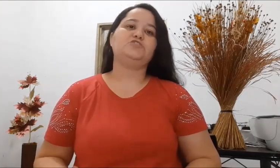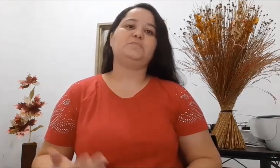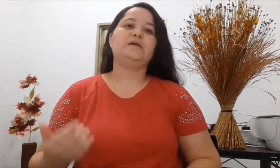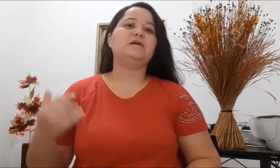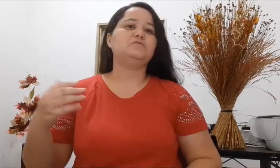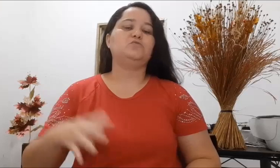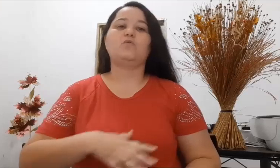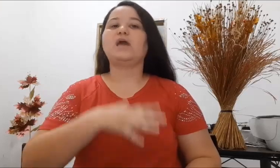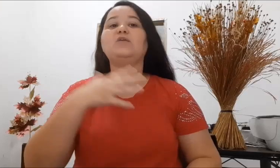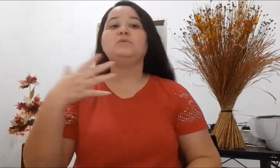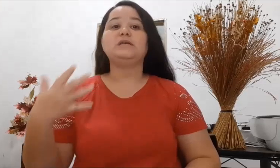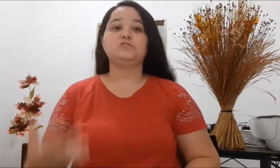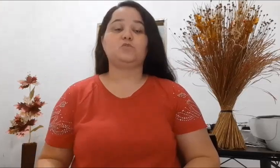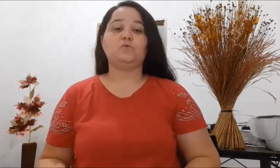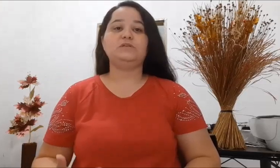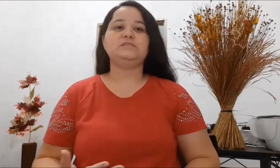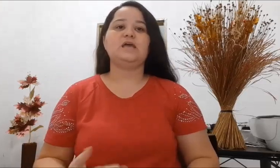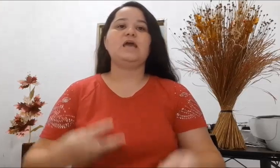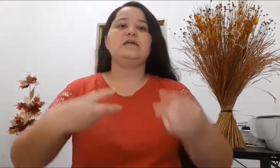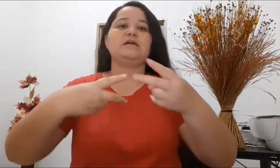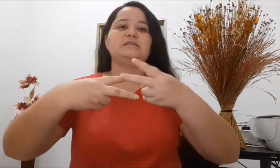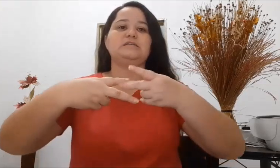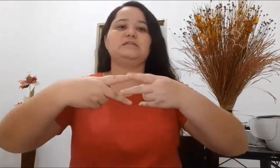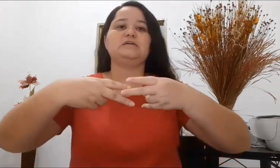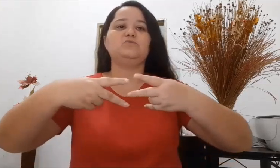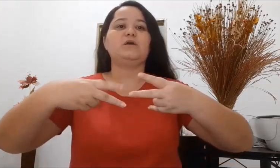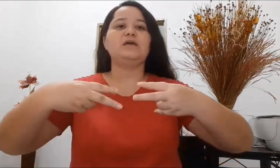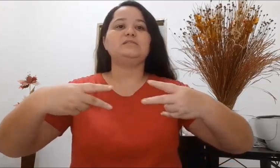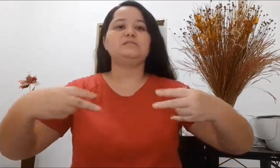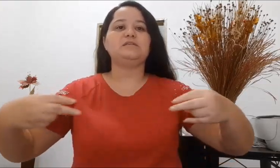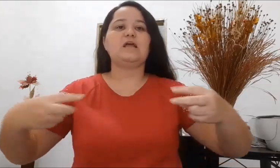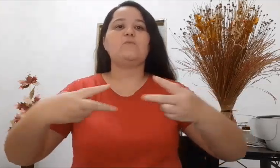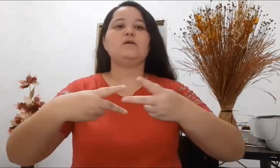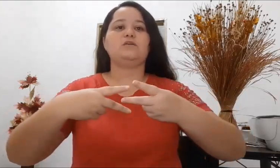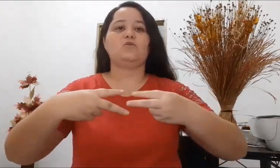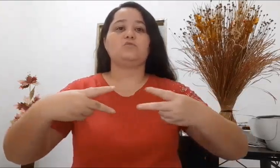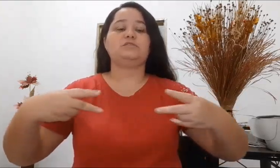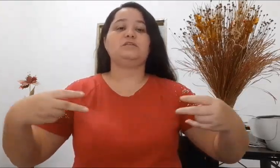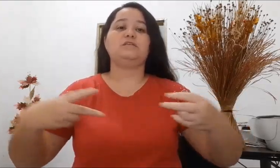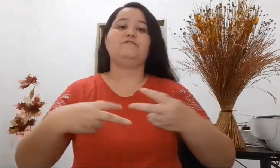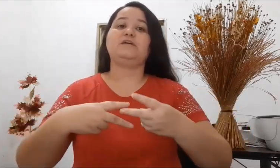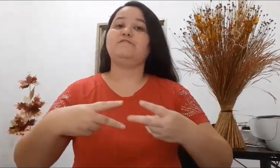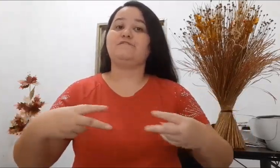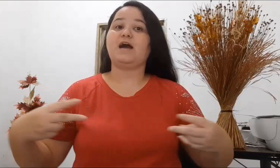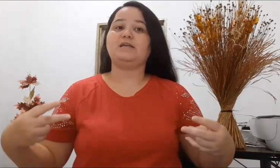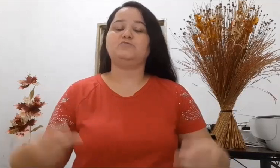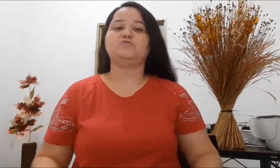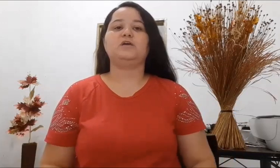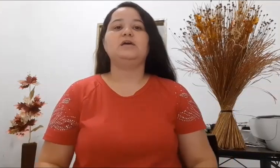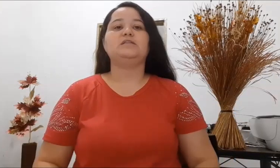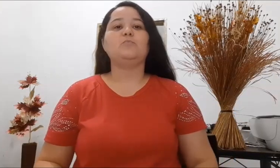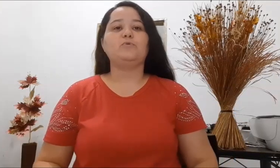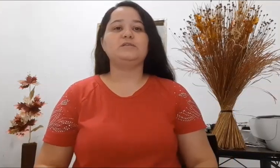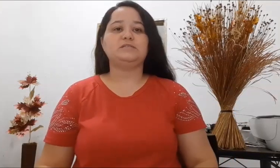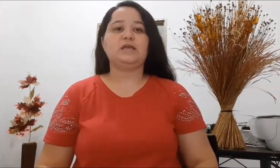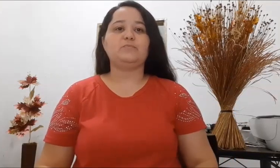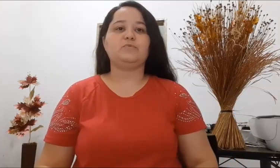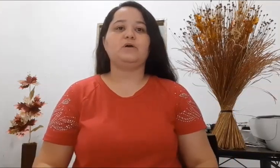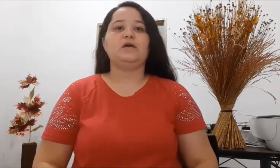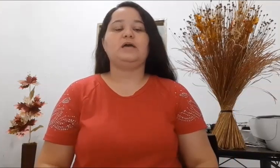gente pegando qualquer uma das cores e acrescentando esse sinal aqui, ó, que significa vários. Então, por exemplo,